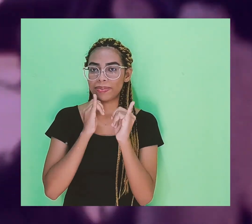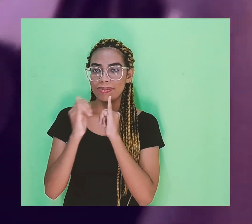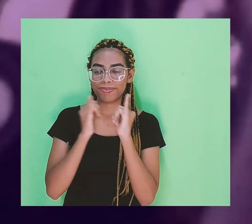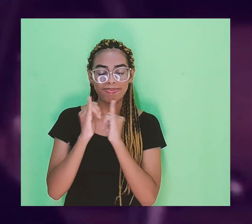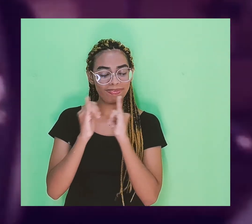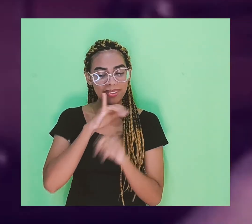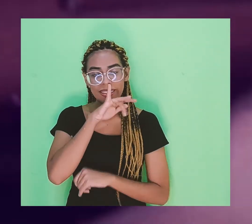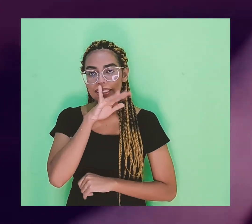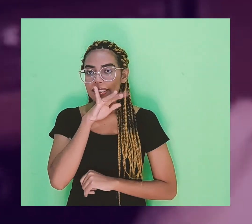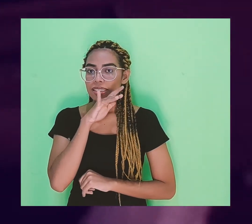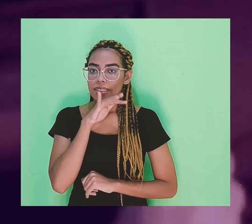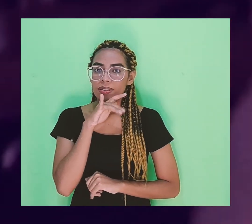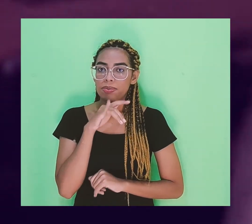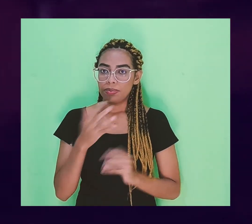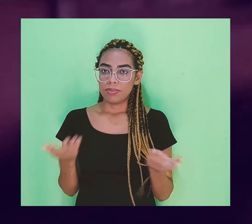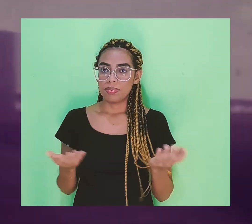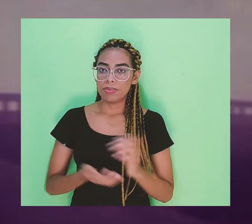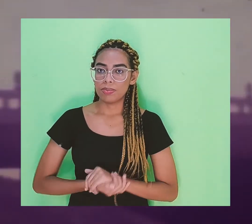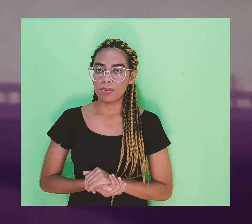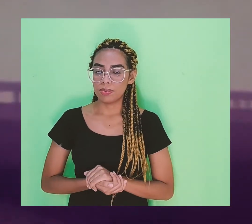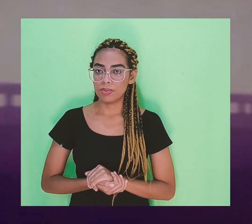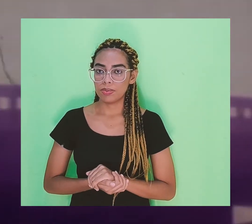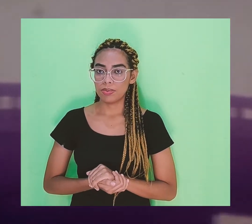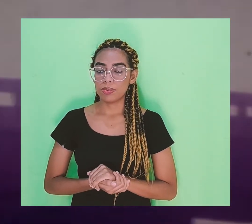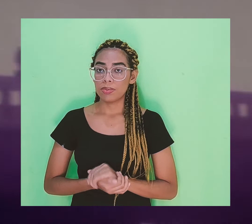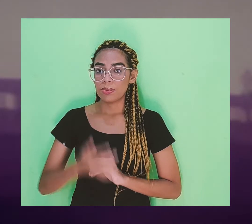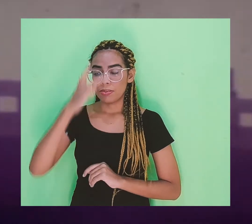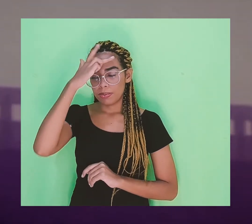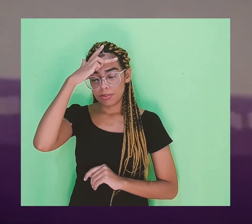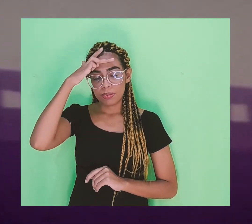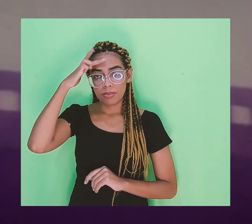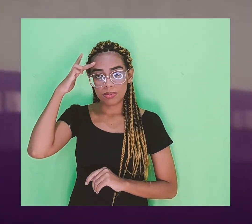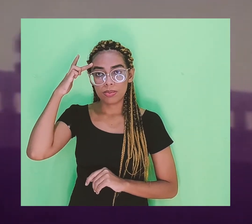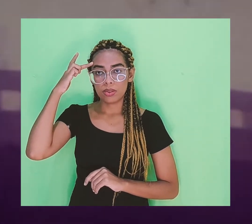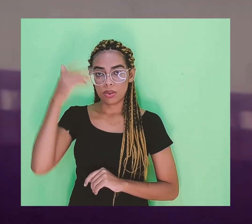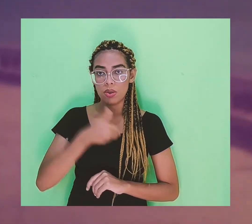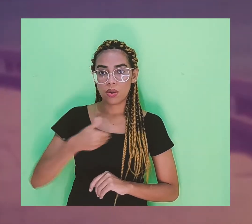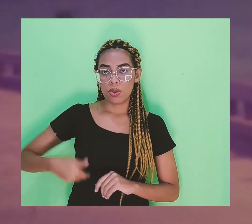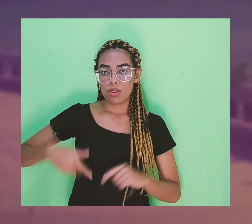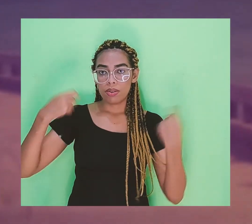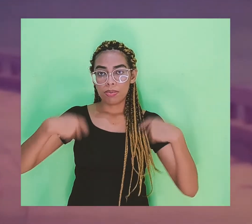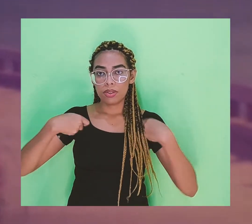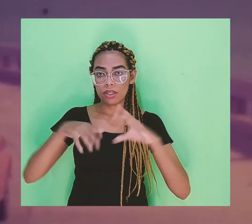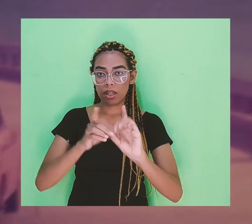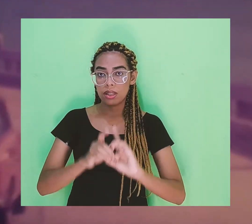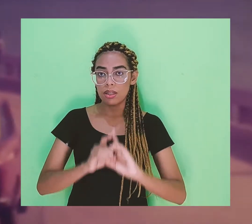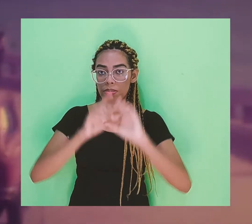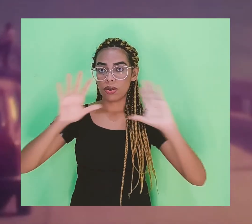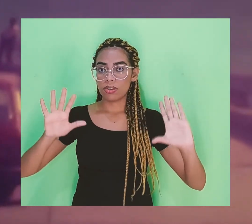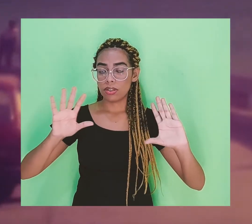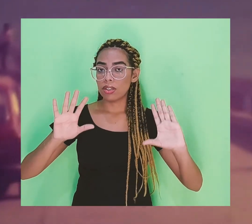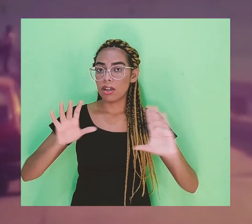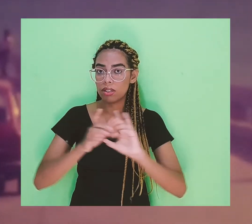pautar muito. E sei lá, os governantes eles precisam achar maneiras de democratizar o acesso